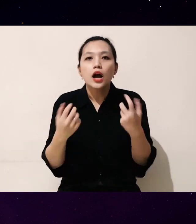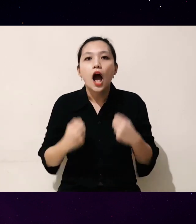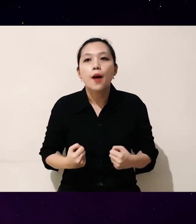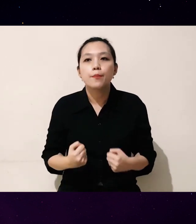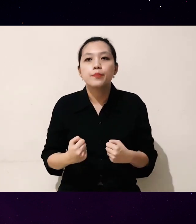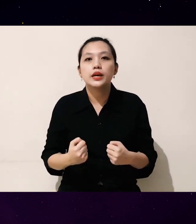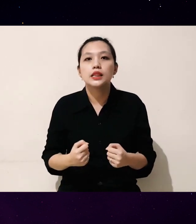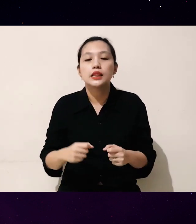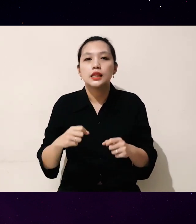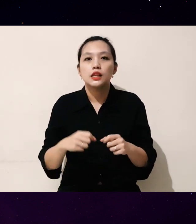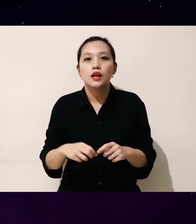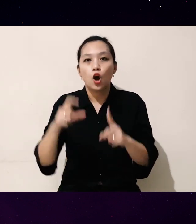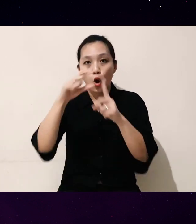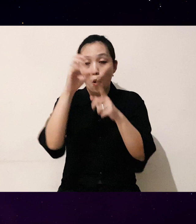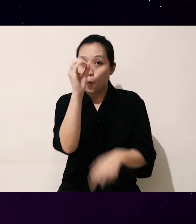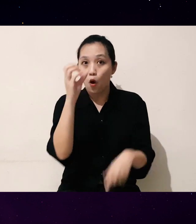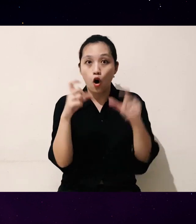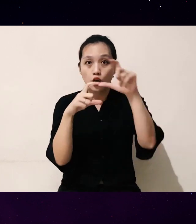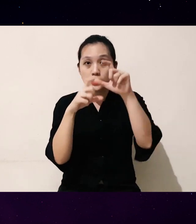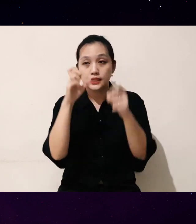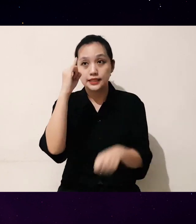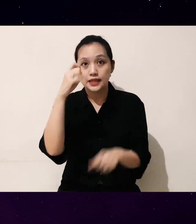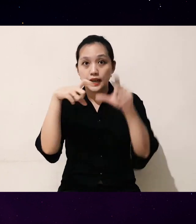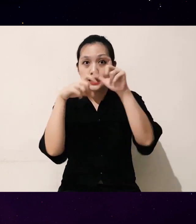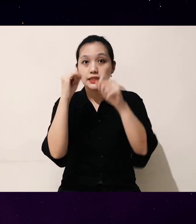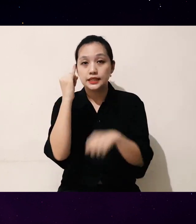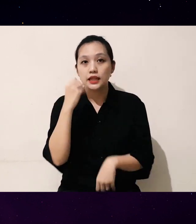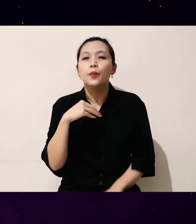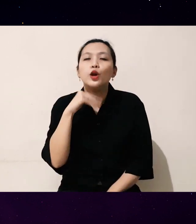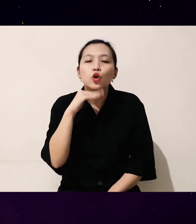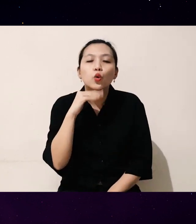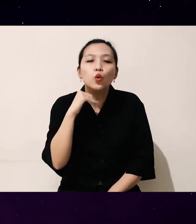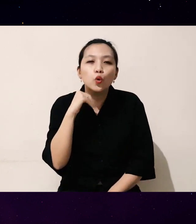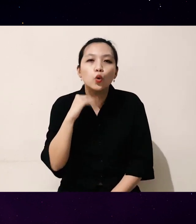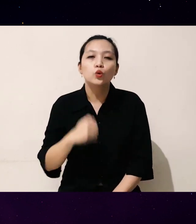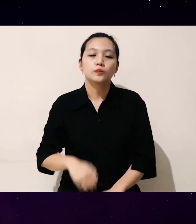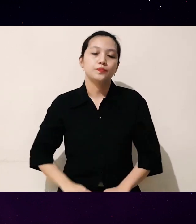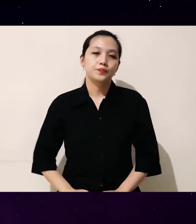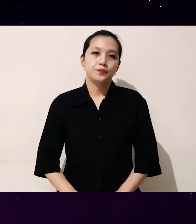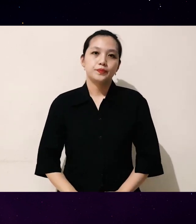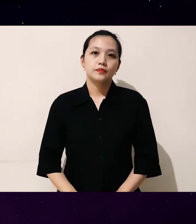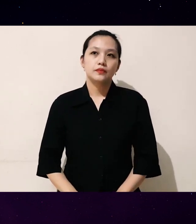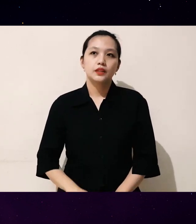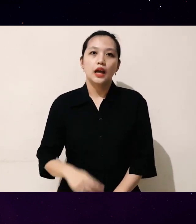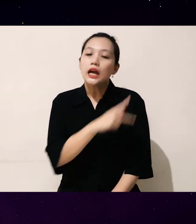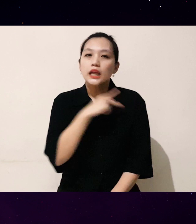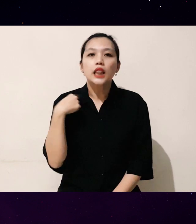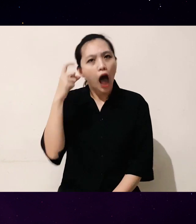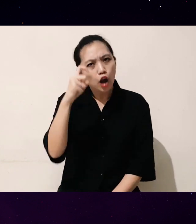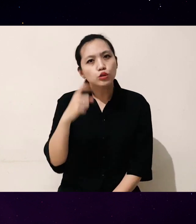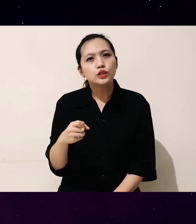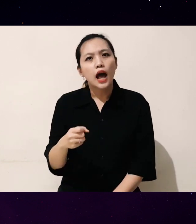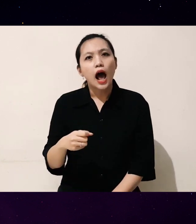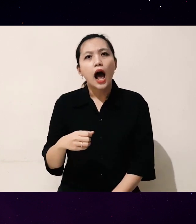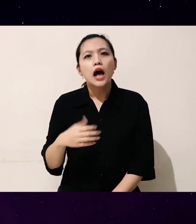Duduk artinya mengambil posisi rendah, menunggu perintah daripada pihak yang ditinggikan. Dan